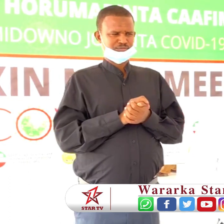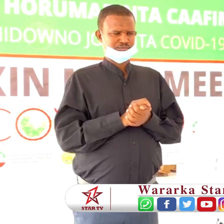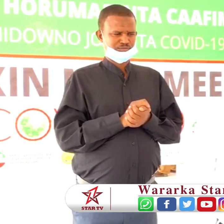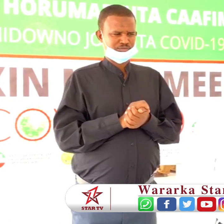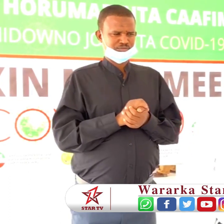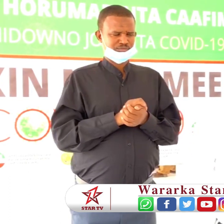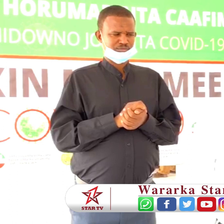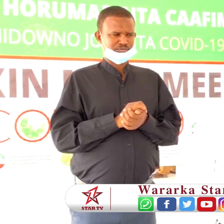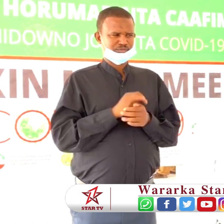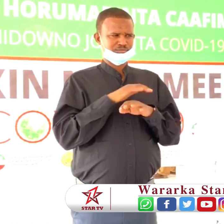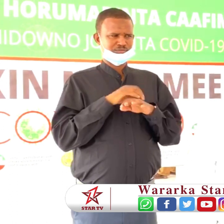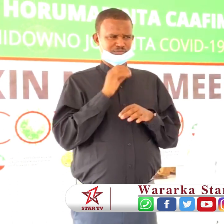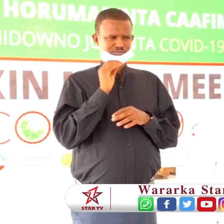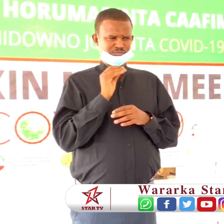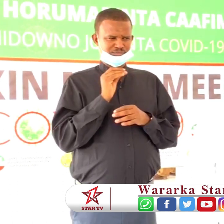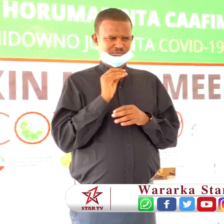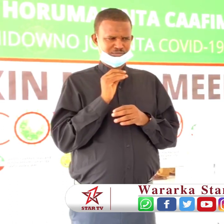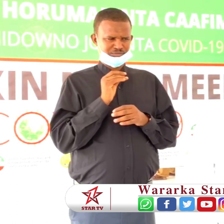Marka